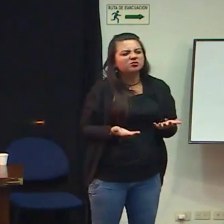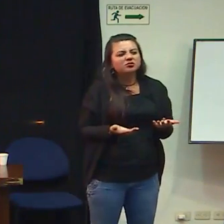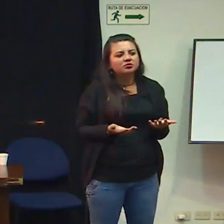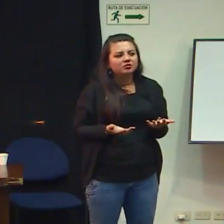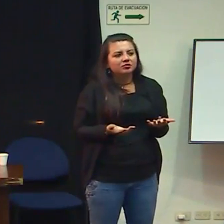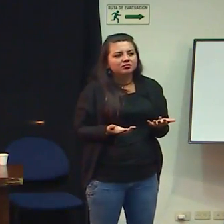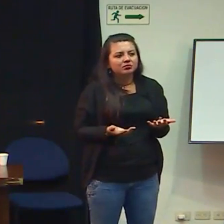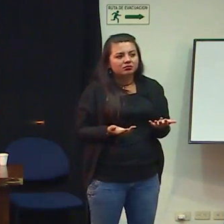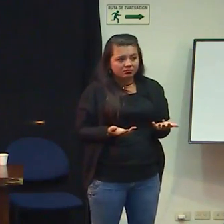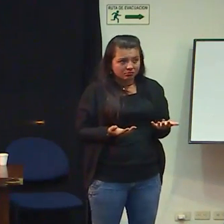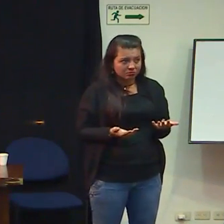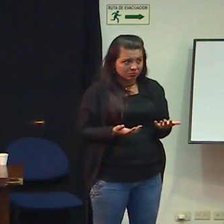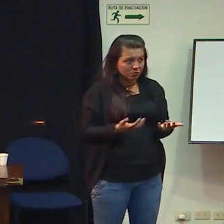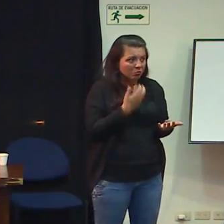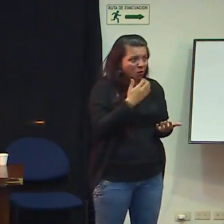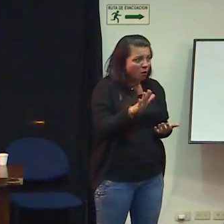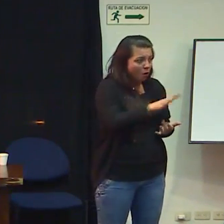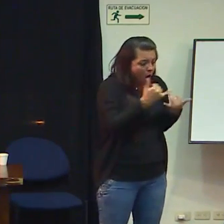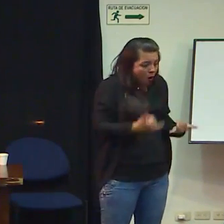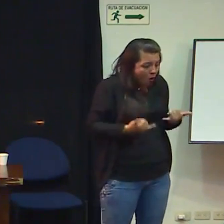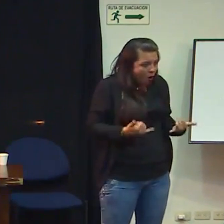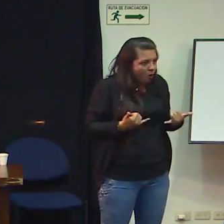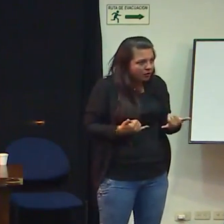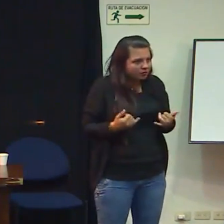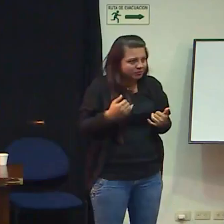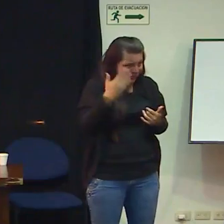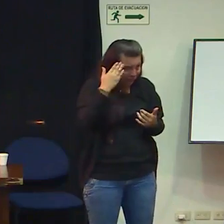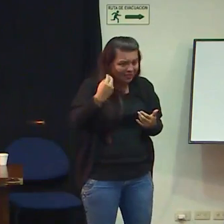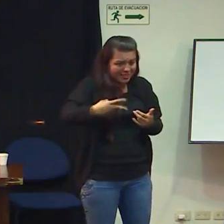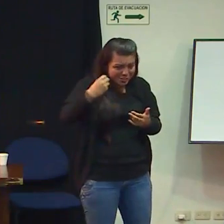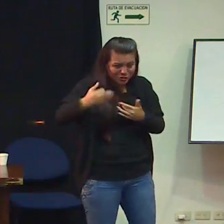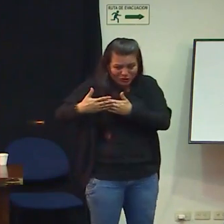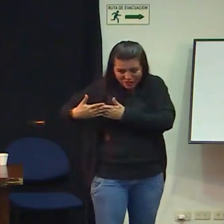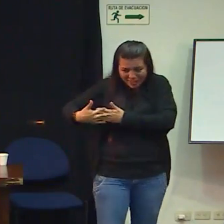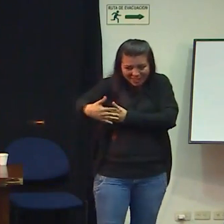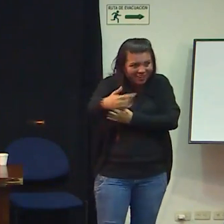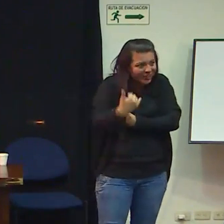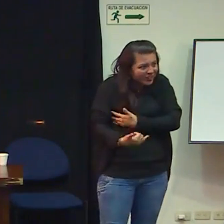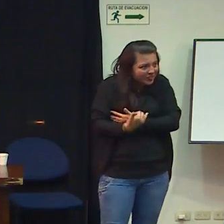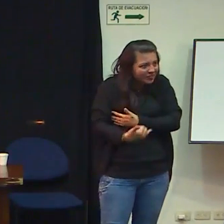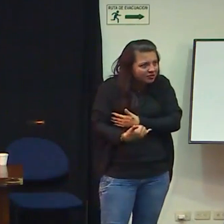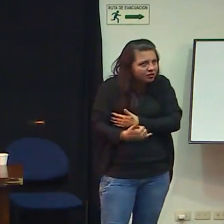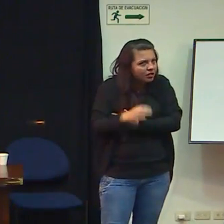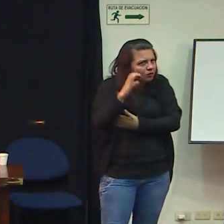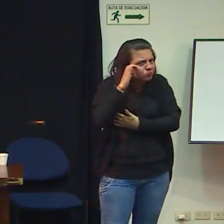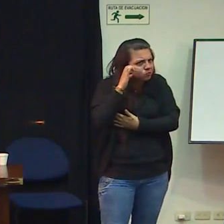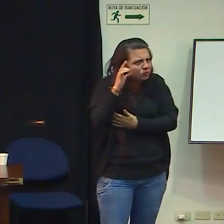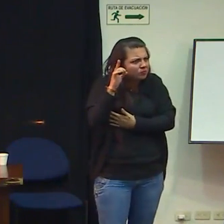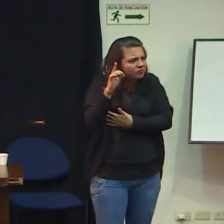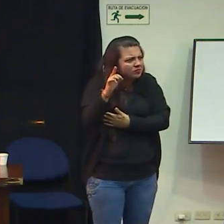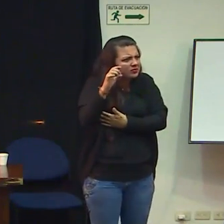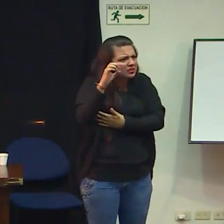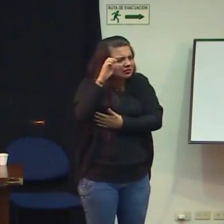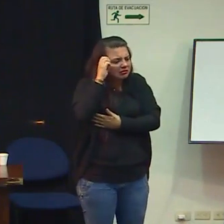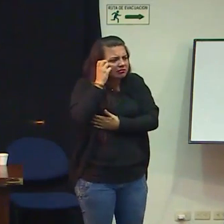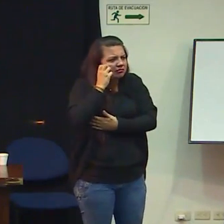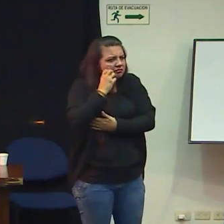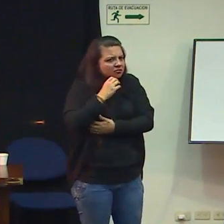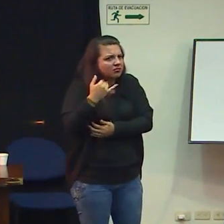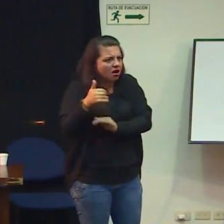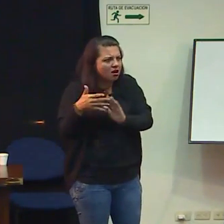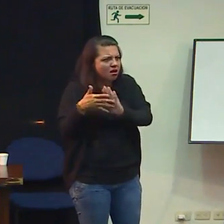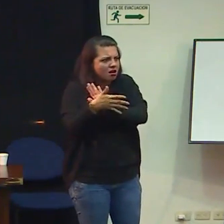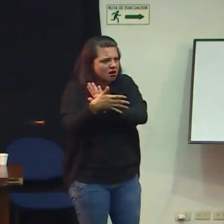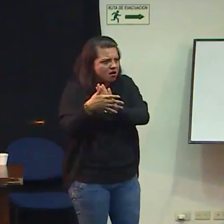digo, si ustedes hoy, en este momento histórico, que ya se está hablando, que el profesor lo puso en la rendición de cuentas,